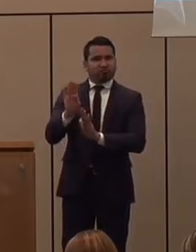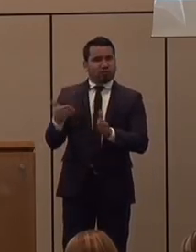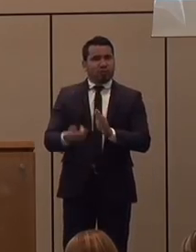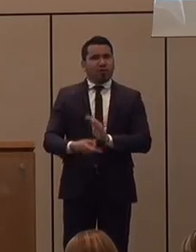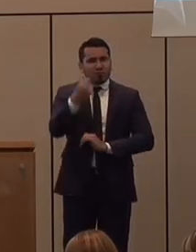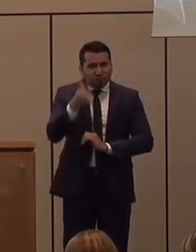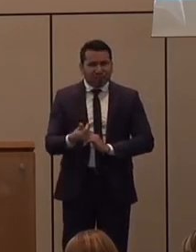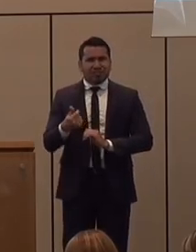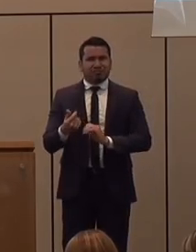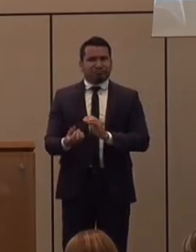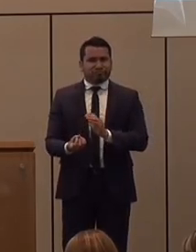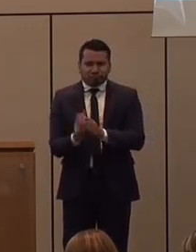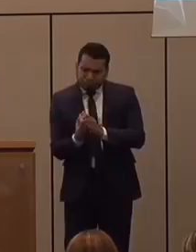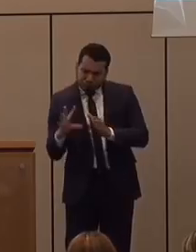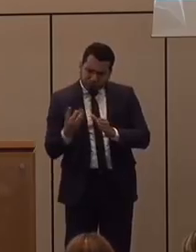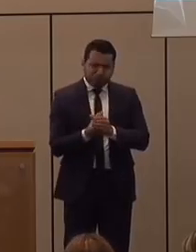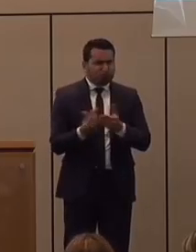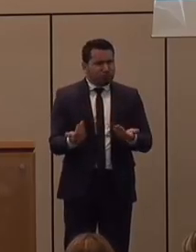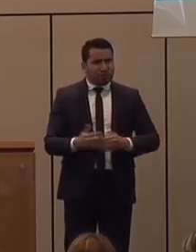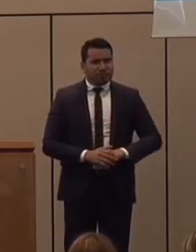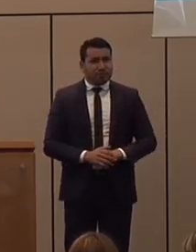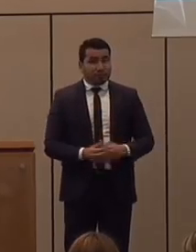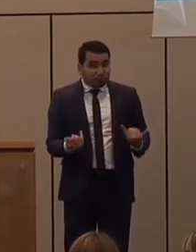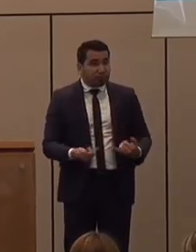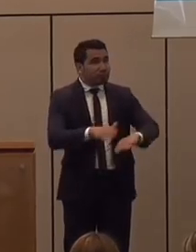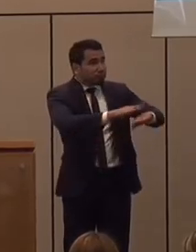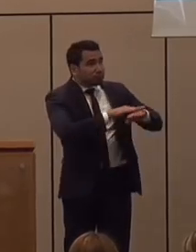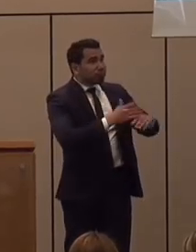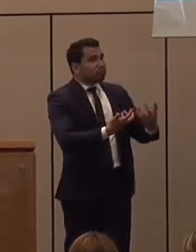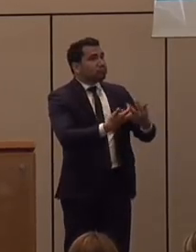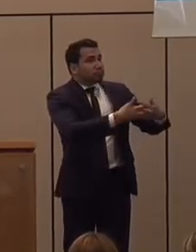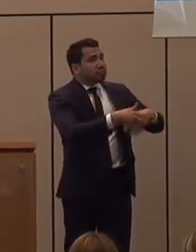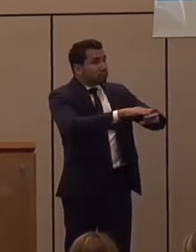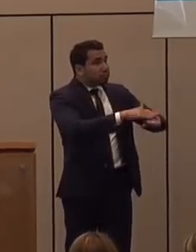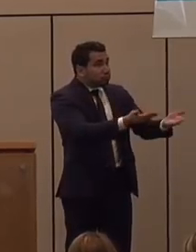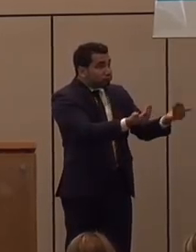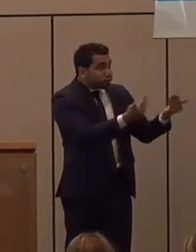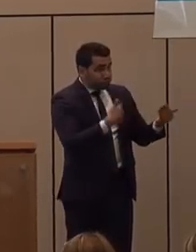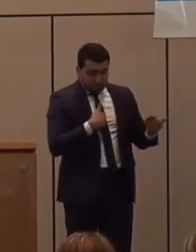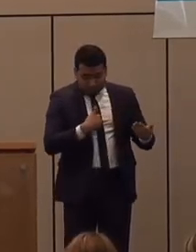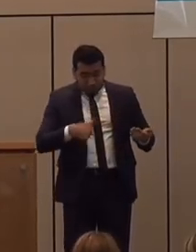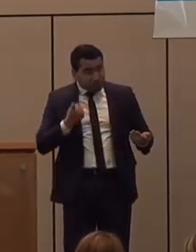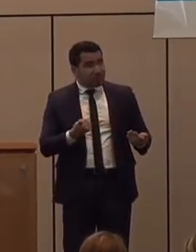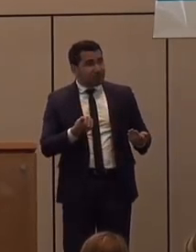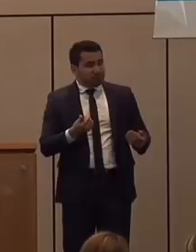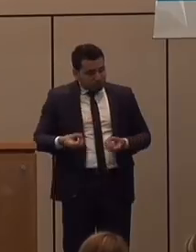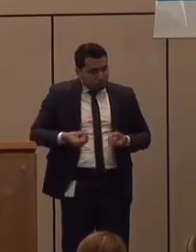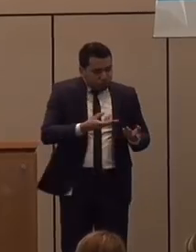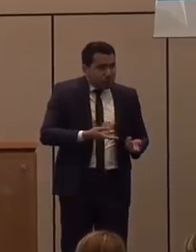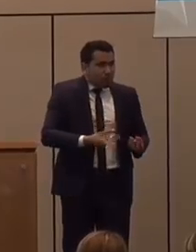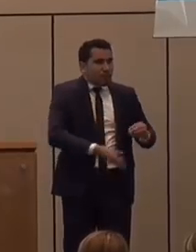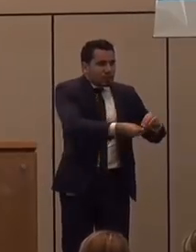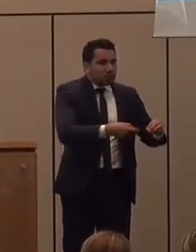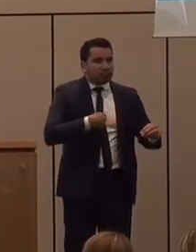retos y cómo invitar a los empresarios a que aprovechen sus incentivos tributarios tanto en turismo como